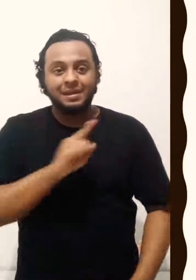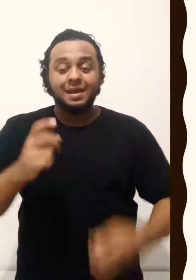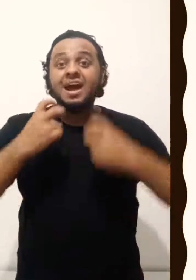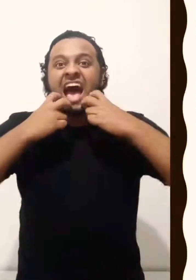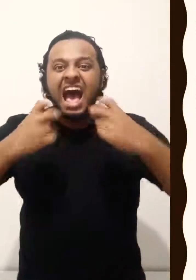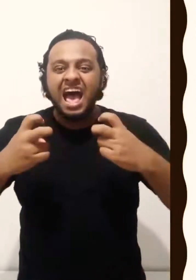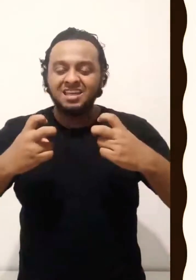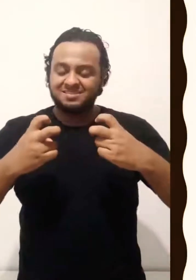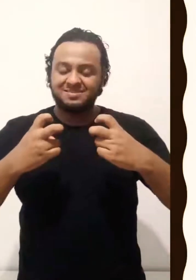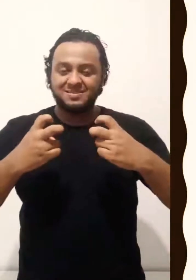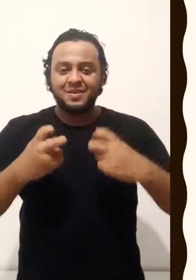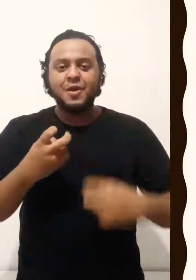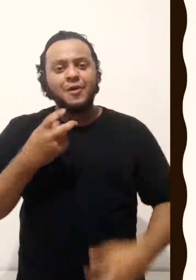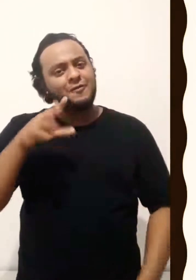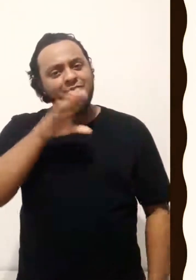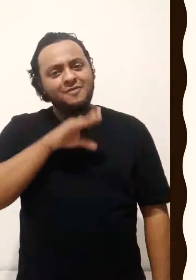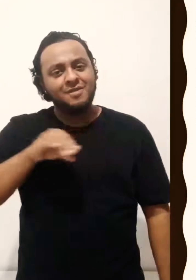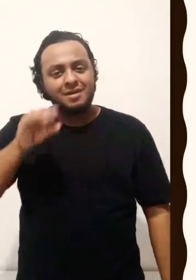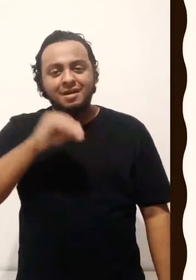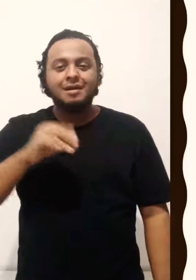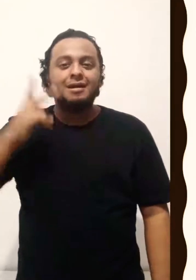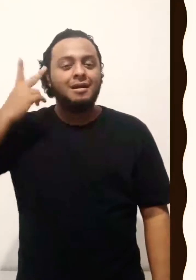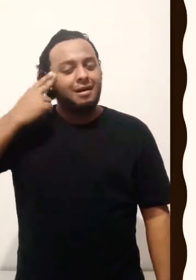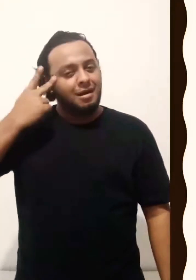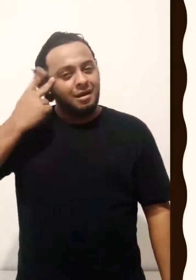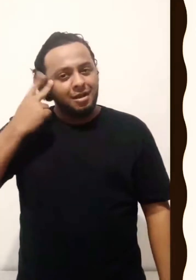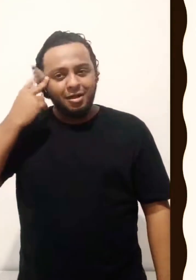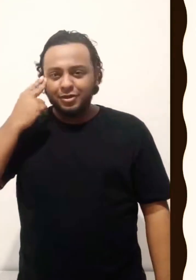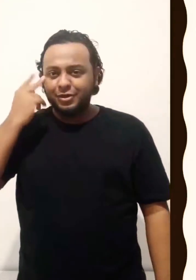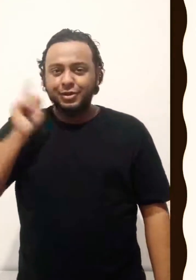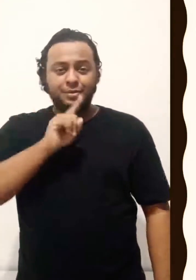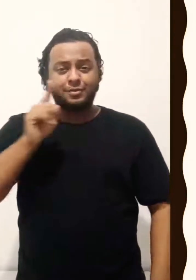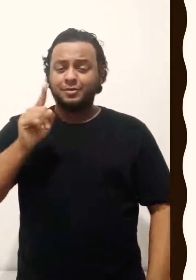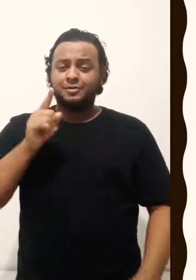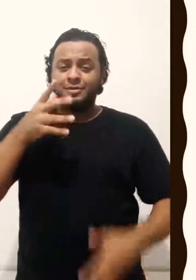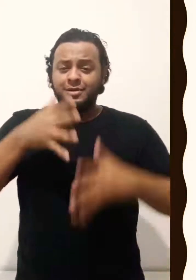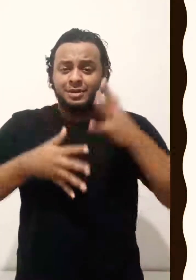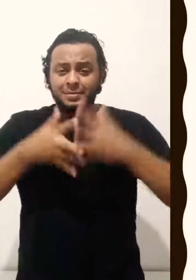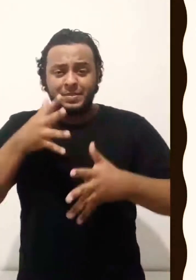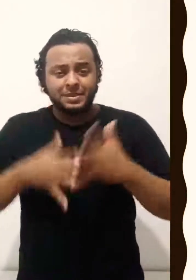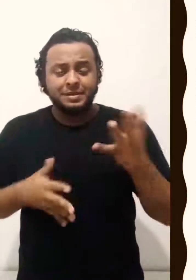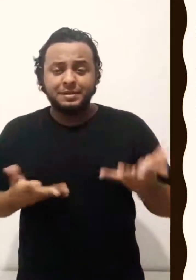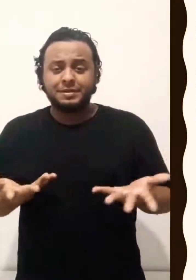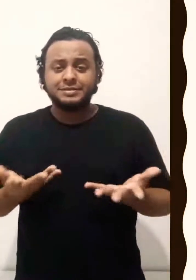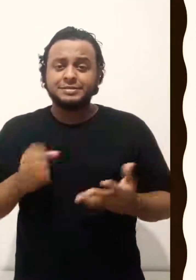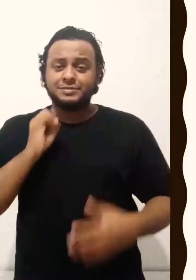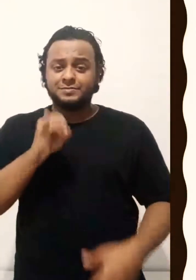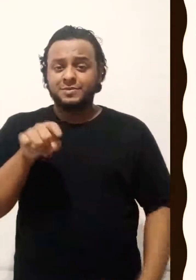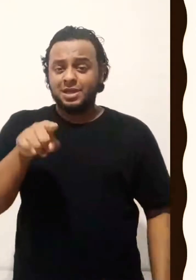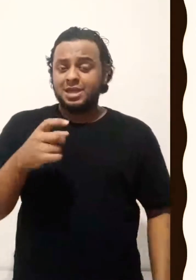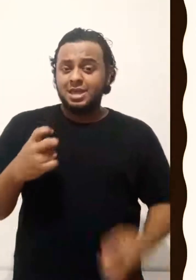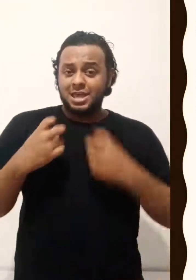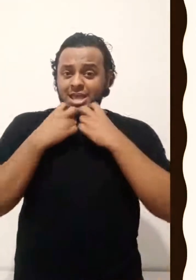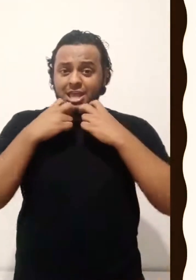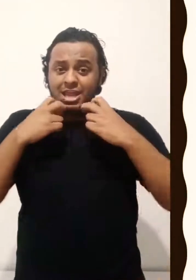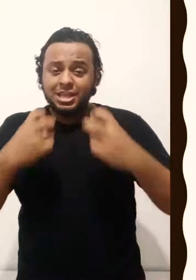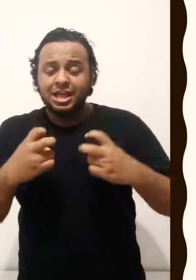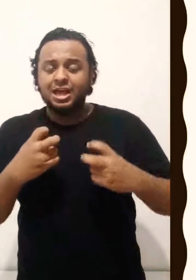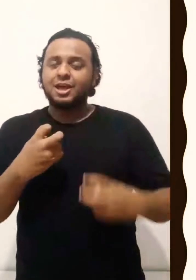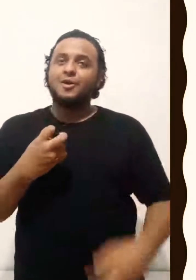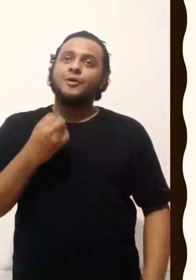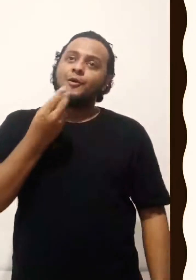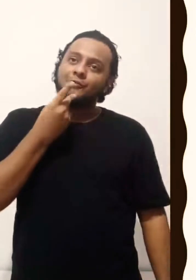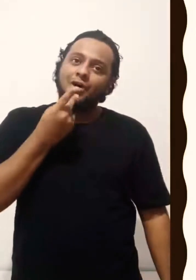precisa gritar. Você vai falar em um tom de voz normal, né? Não vai interferir se você gritar ou se você falar